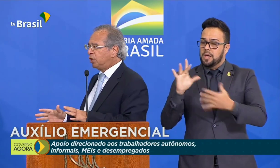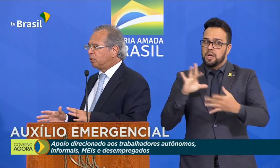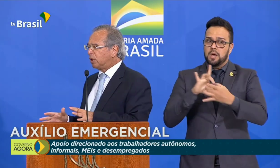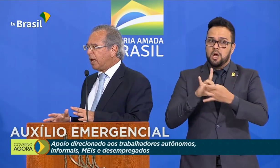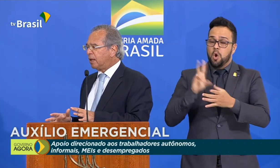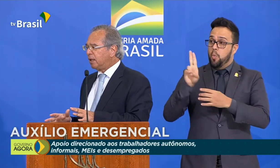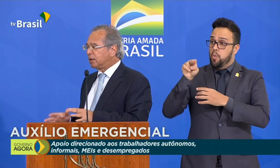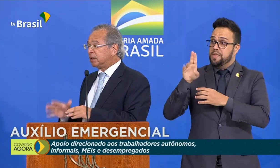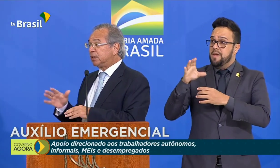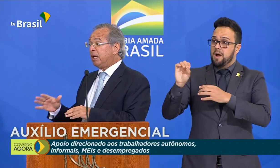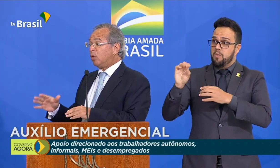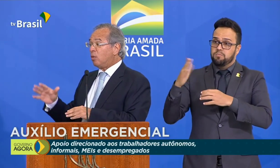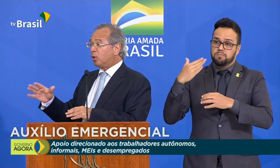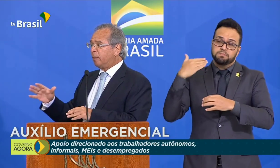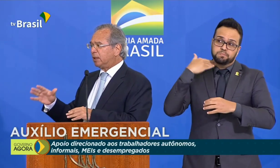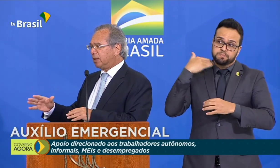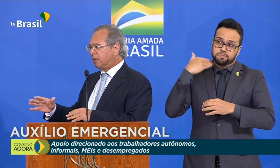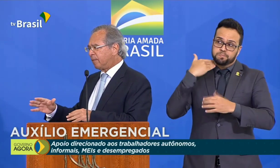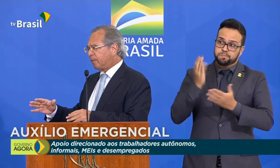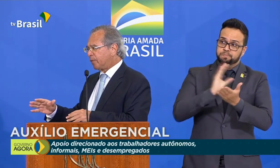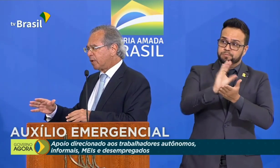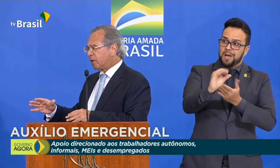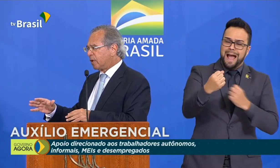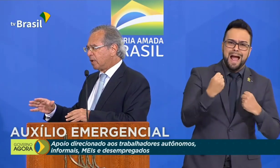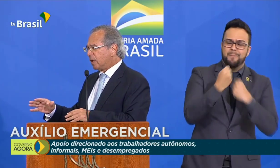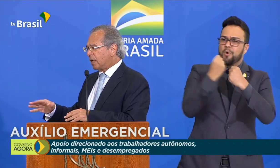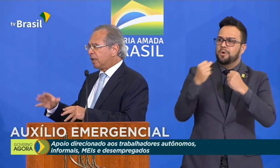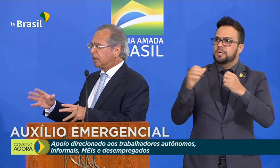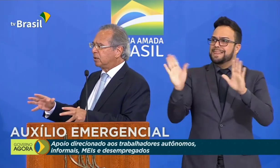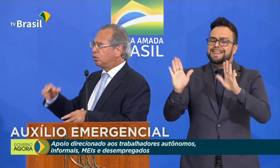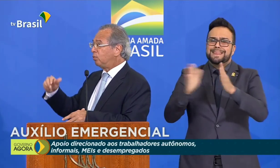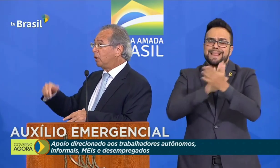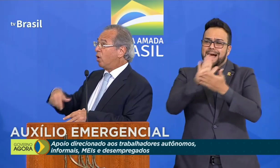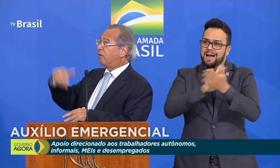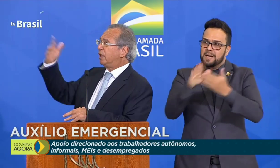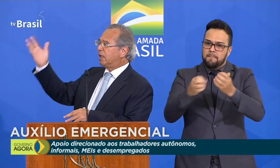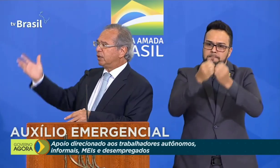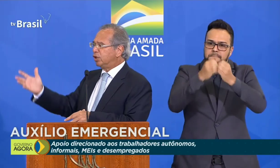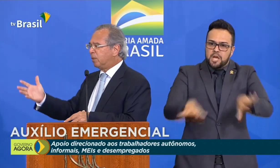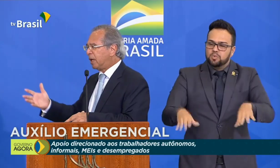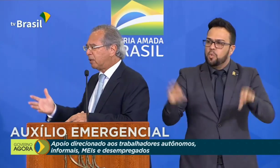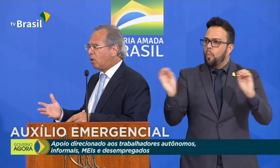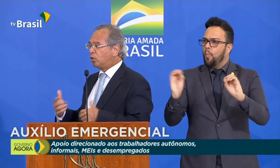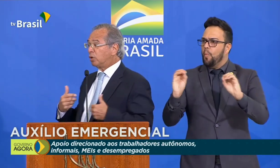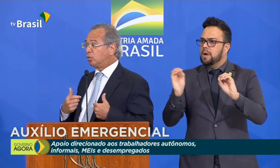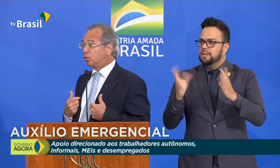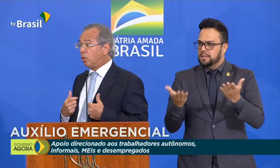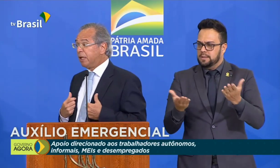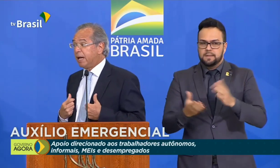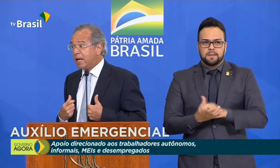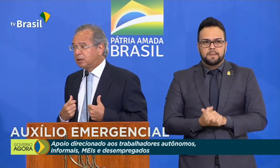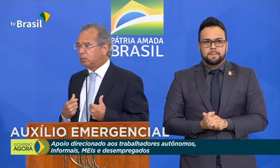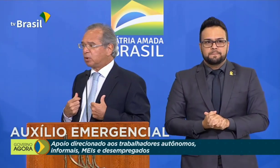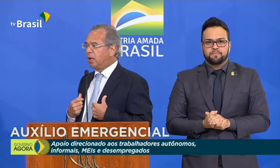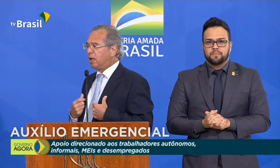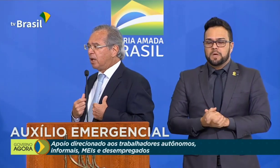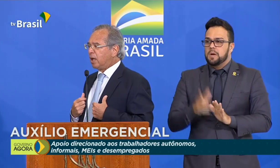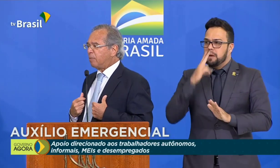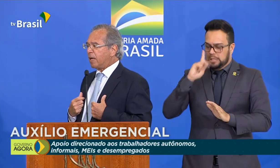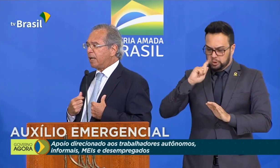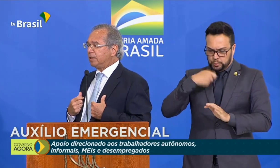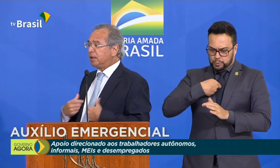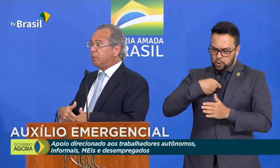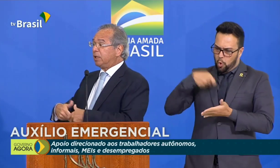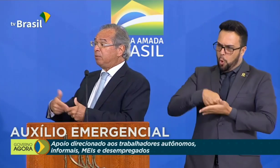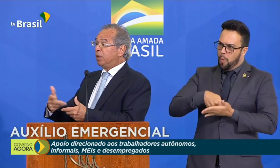nós podíamos dar, sem comprometer a criação de uma nova Lei Candir, pela qual nós nos obrigássemos